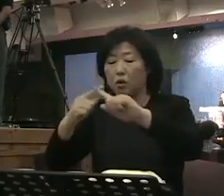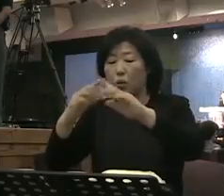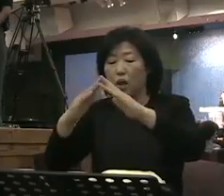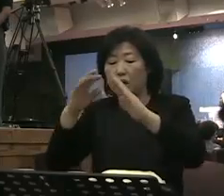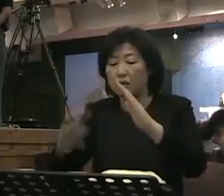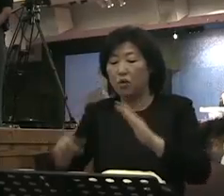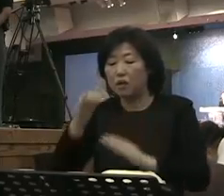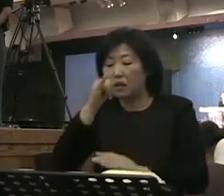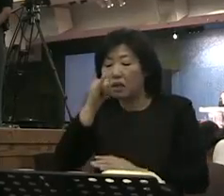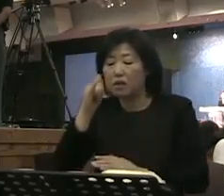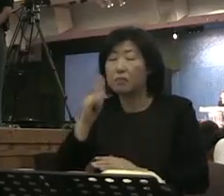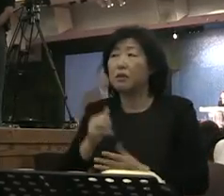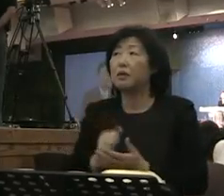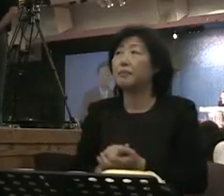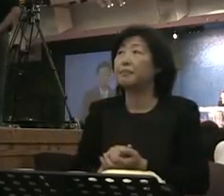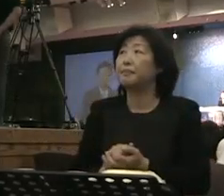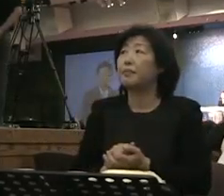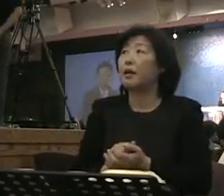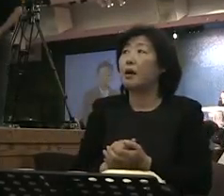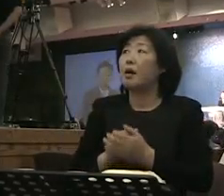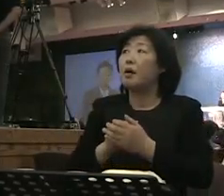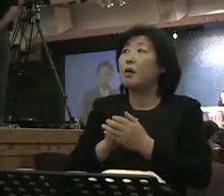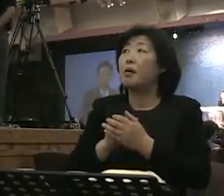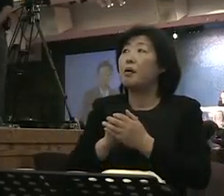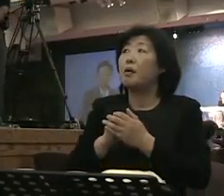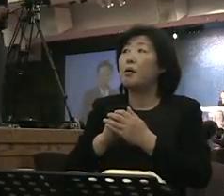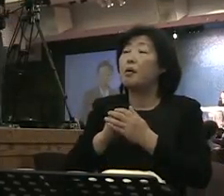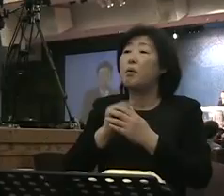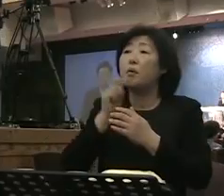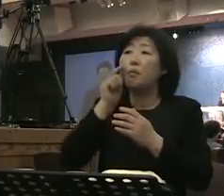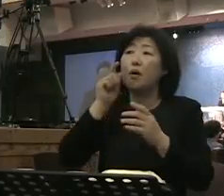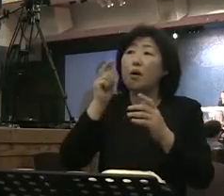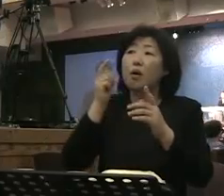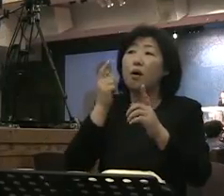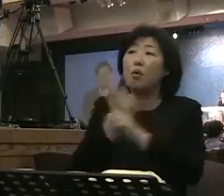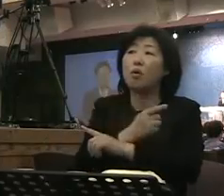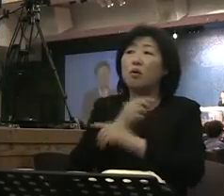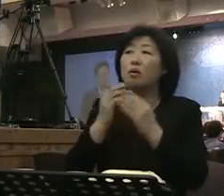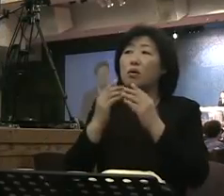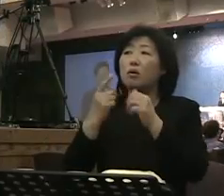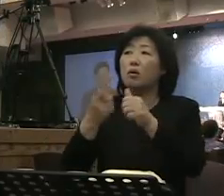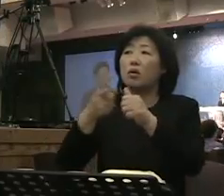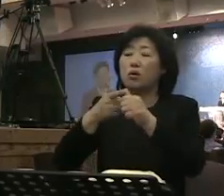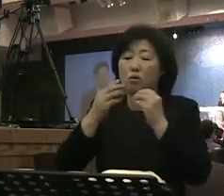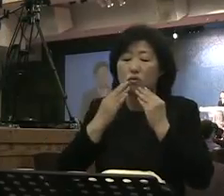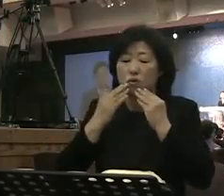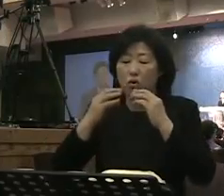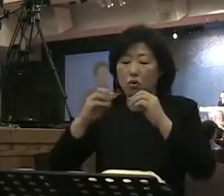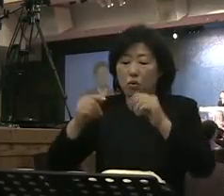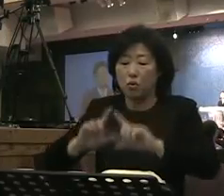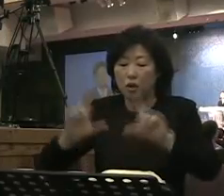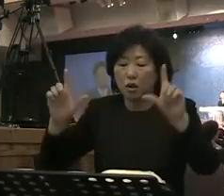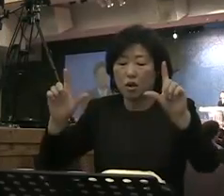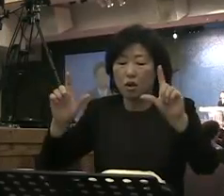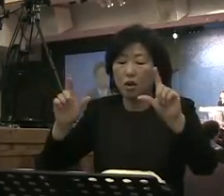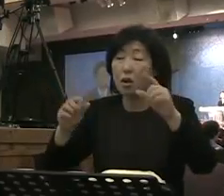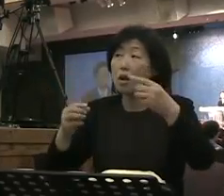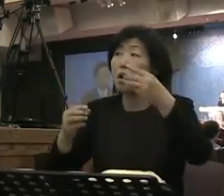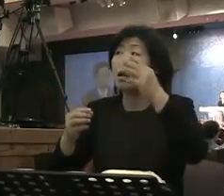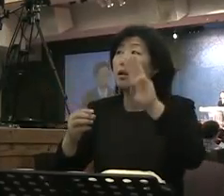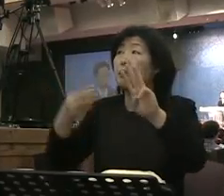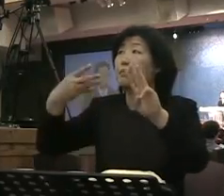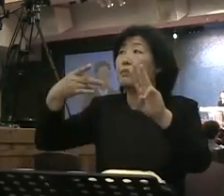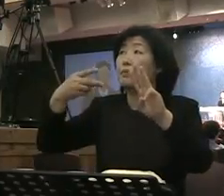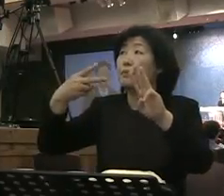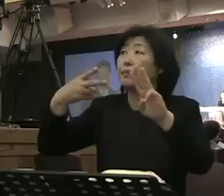있겠습니다. 저희가 매월 첫 토요일 날 3대가 드리는 비전 예배 지금까지 계속 진행을 하고 있는데